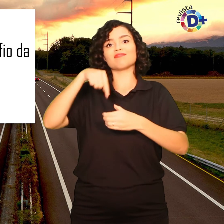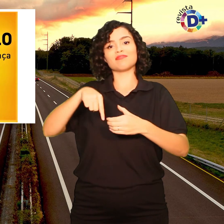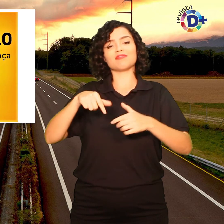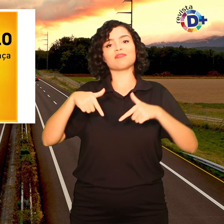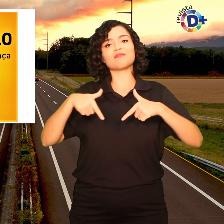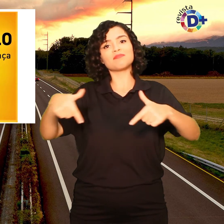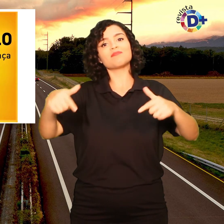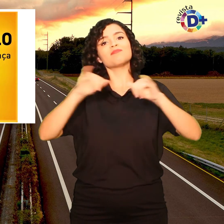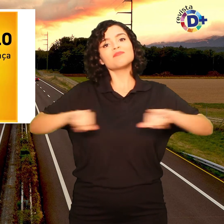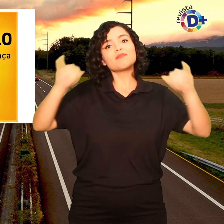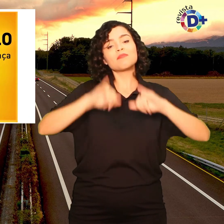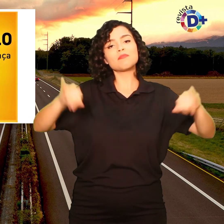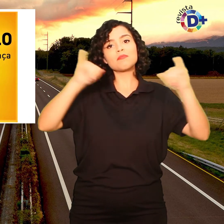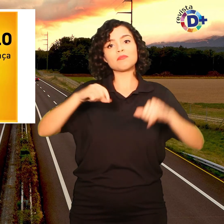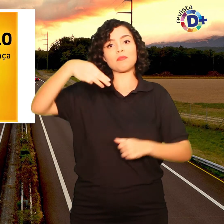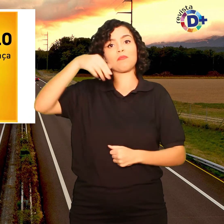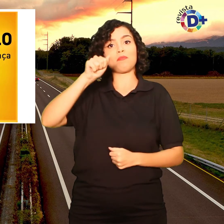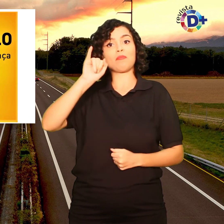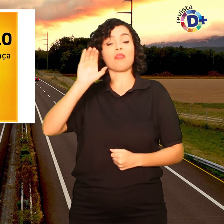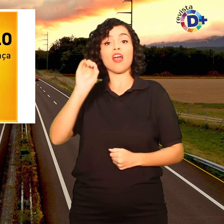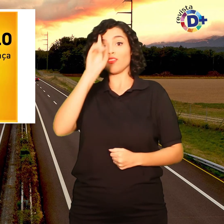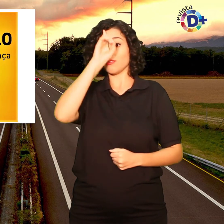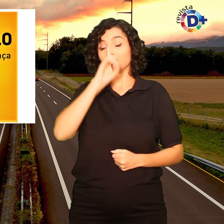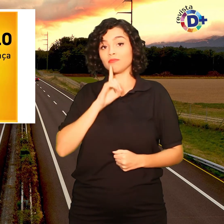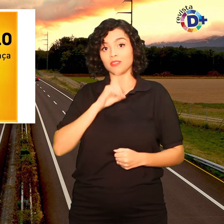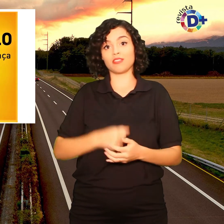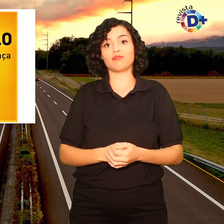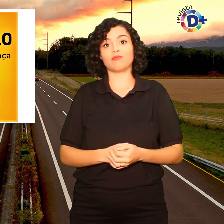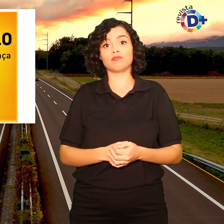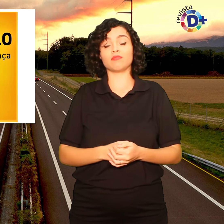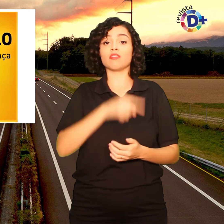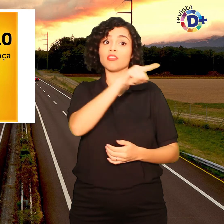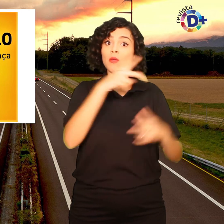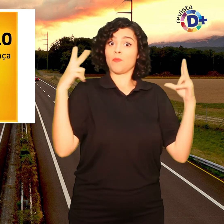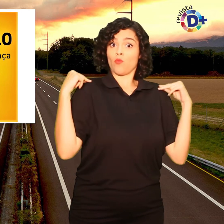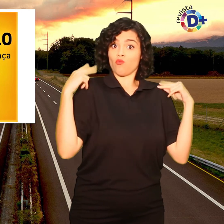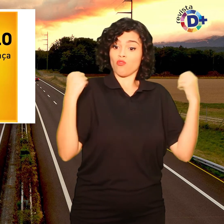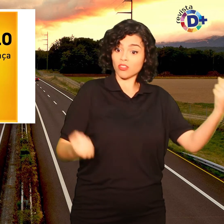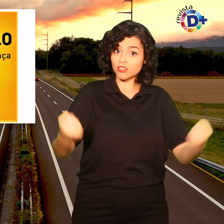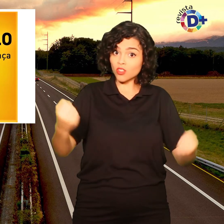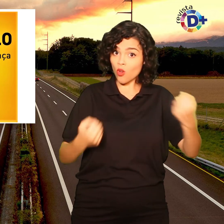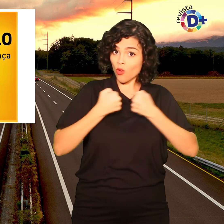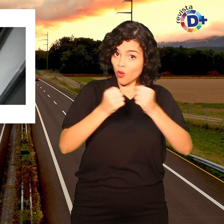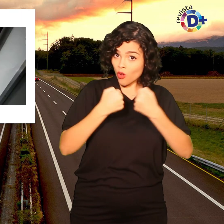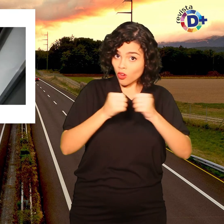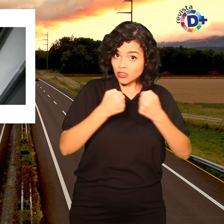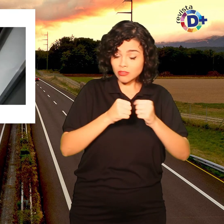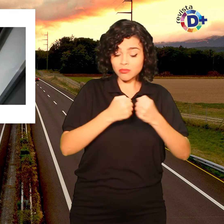amarelo a atividade vai permitir que motoristas de ônibus faça uma viagem utilizando o